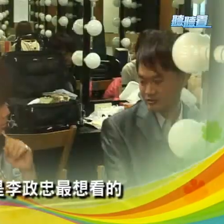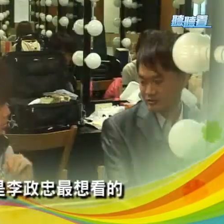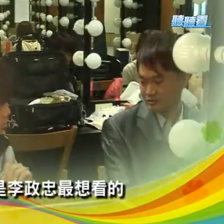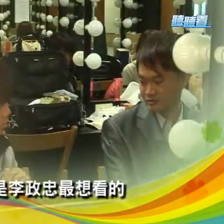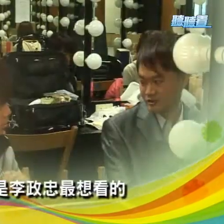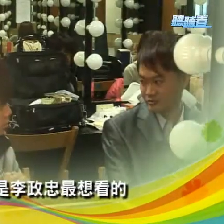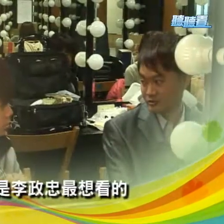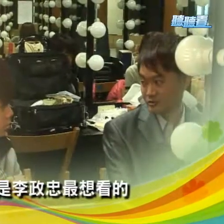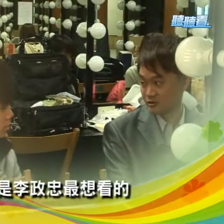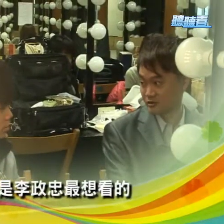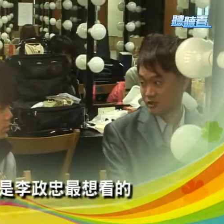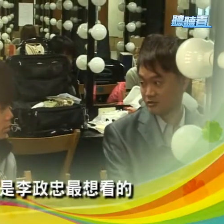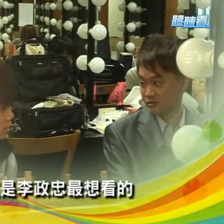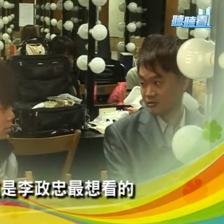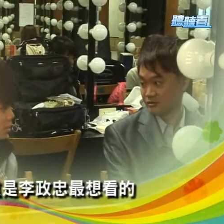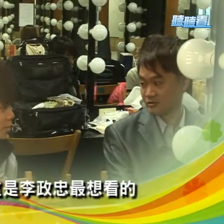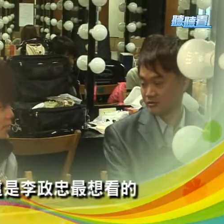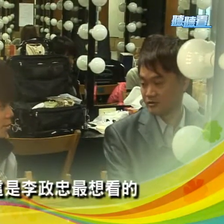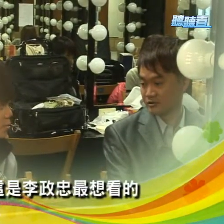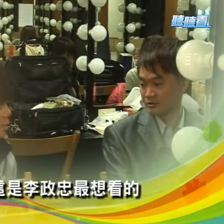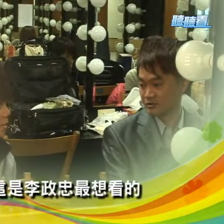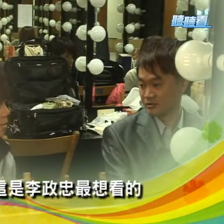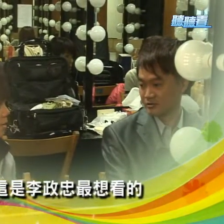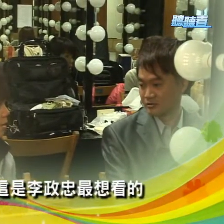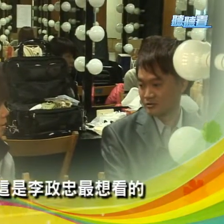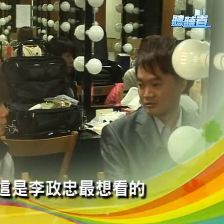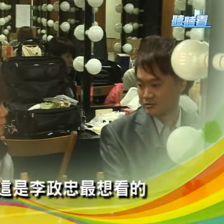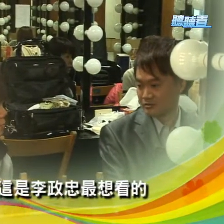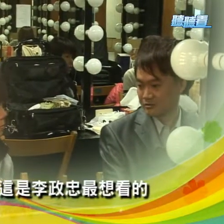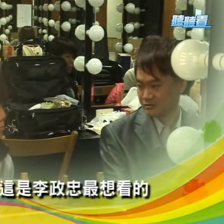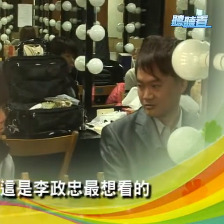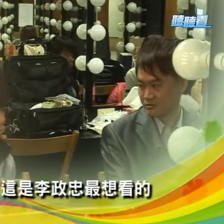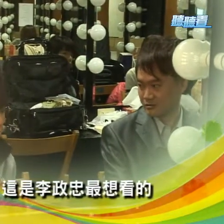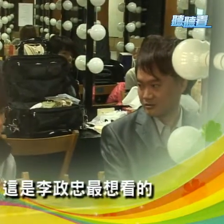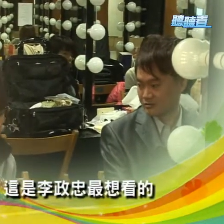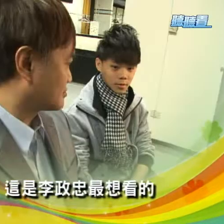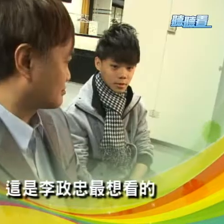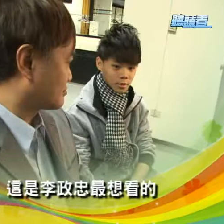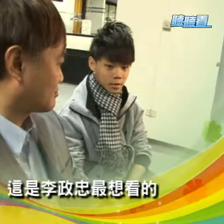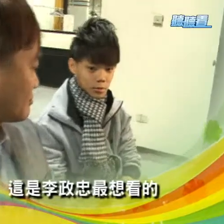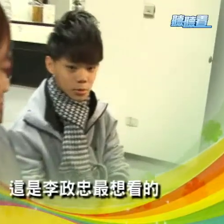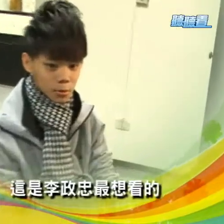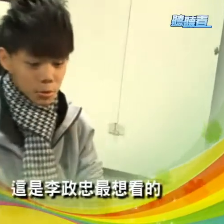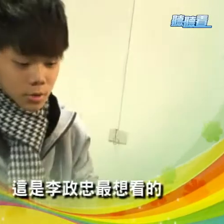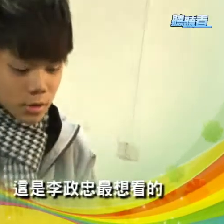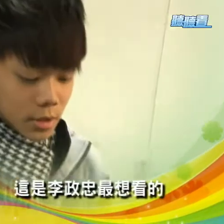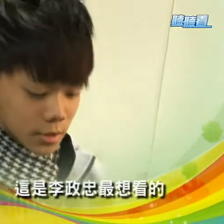西门町不是中华路， 我在讲西门町，我切到那边一下，就是好吧，他没上时间。